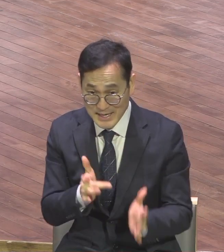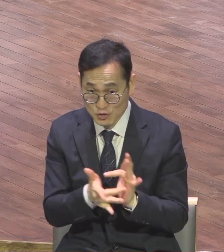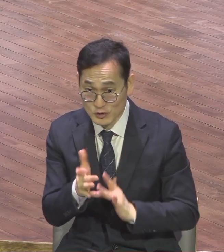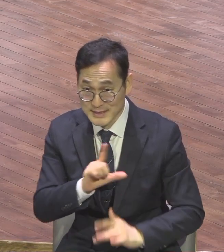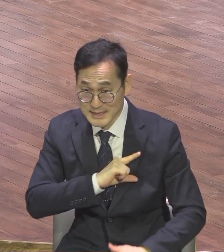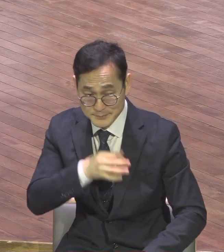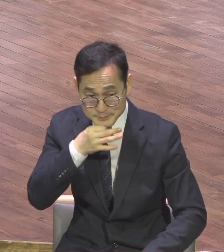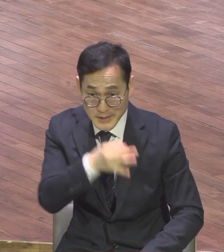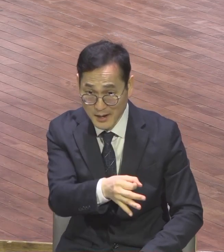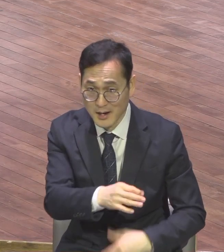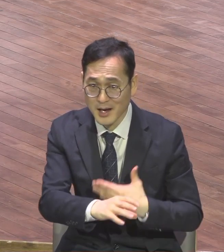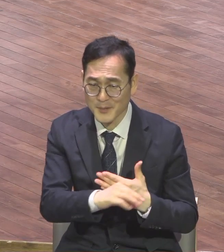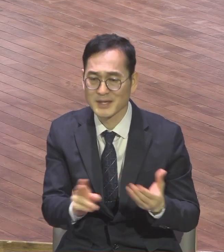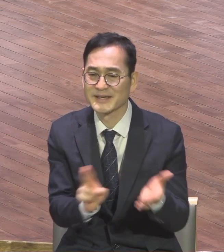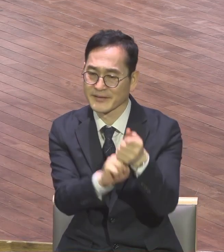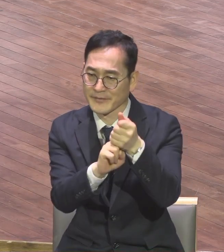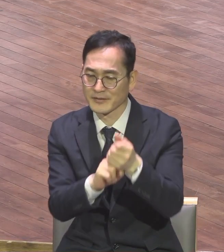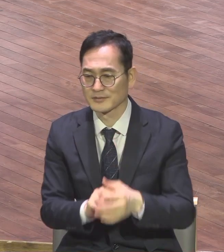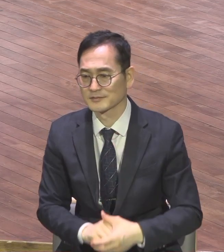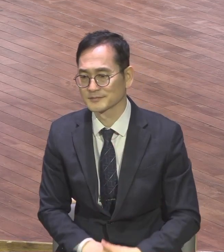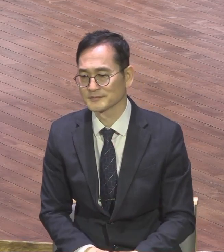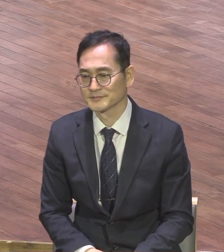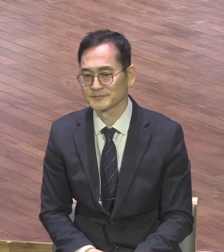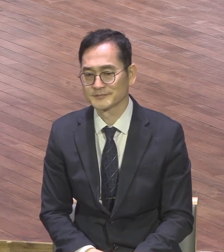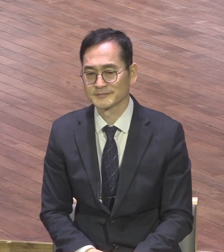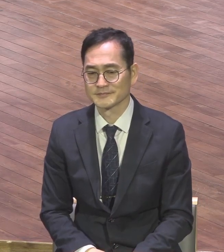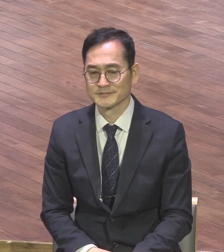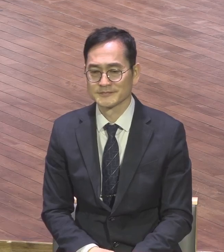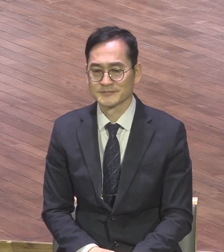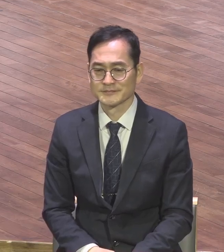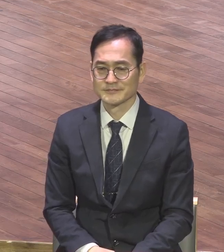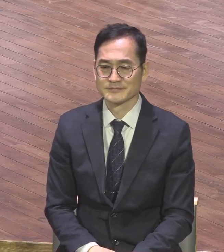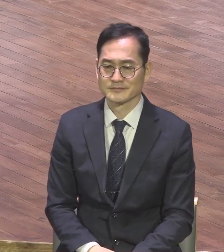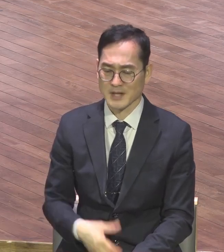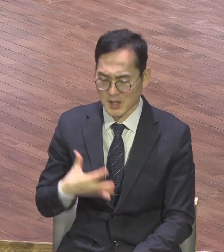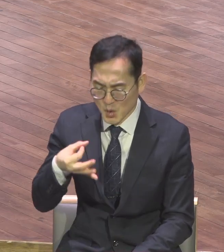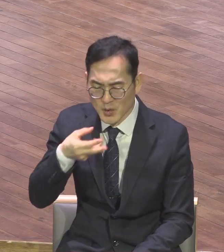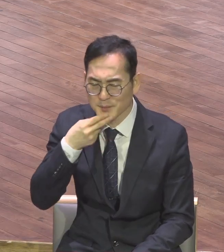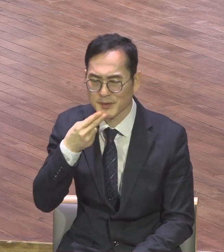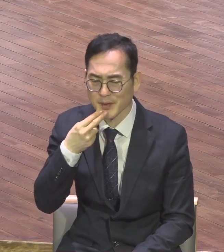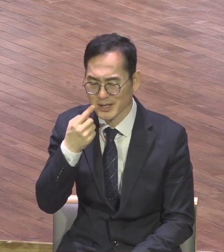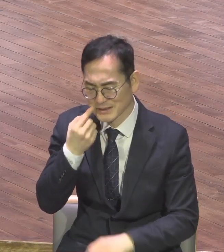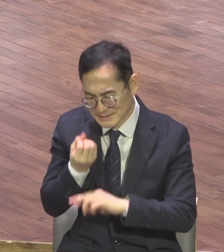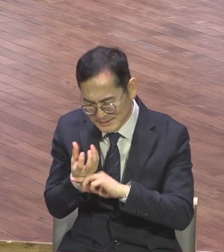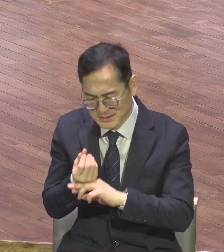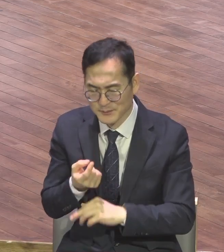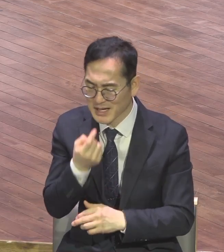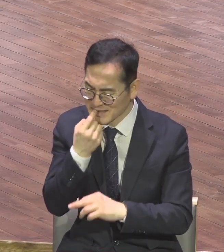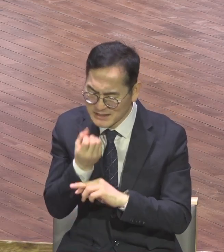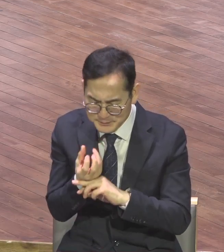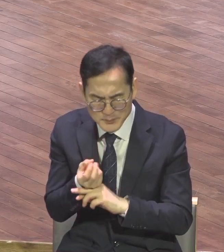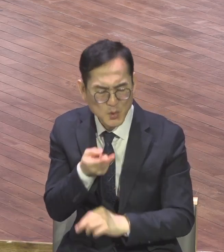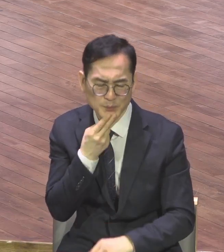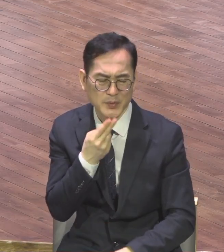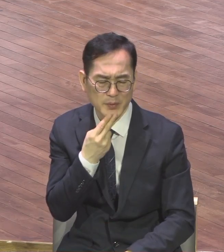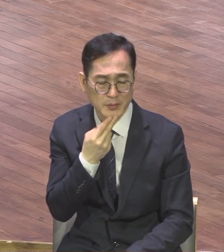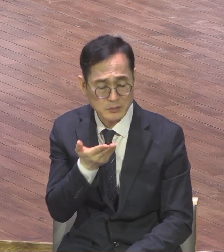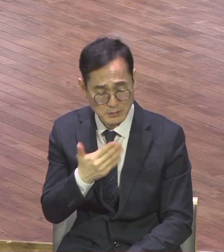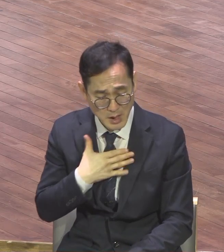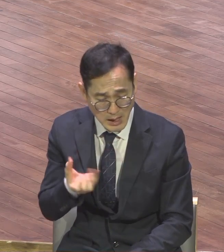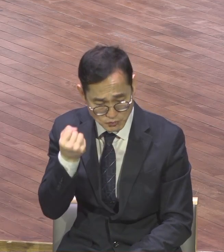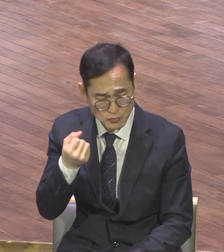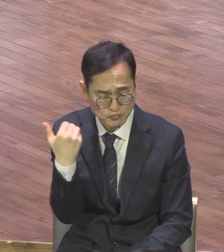그냥 확 사용해버린 거예요. 그냥 사용 단순하게 은과 금은 내게 없거니와 내게 있는 것은 내게 주노니 나사렛